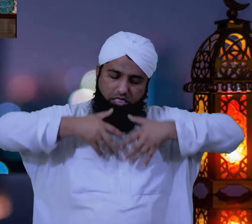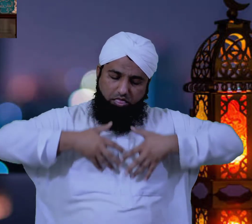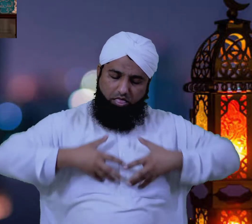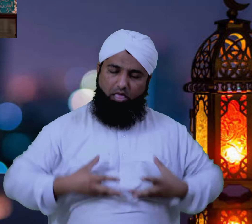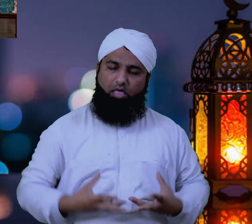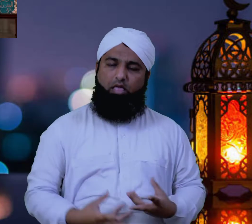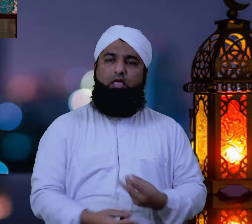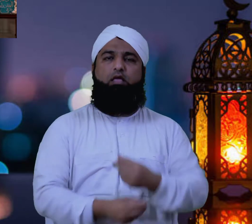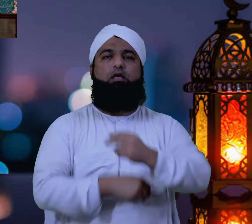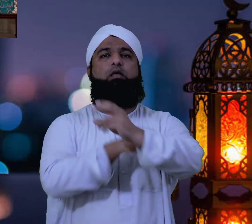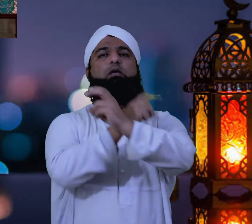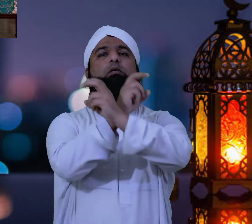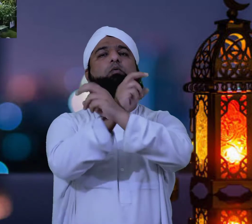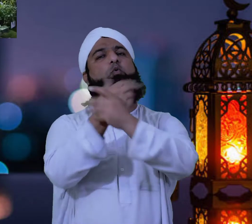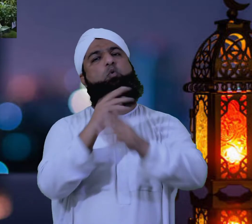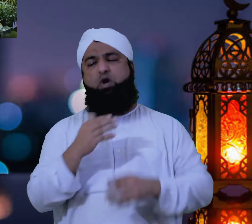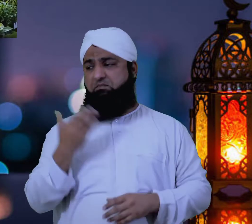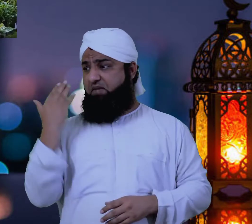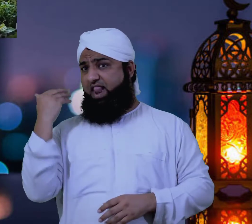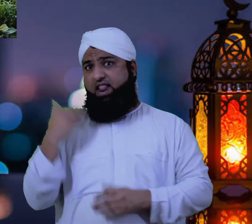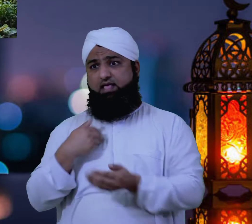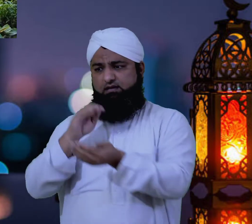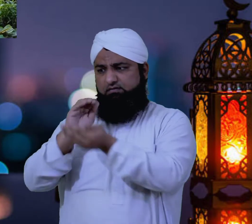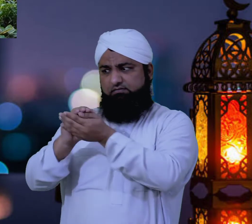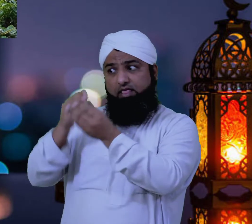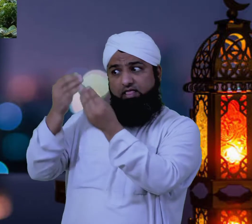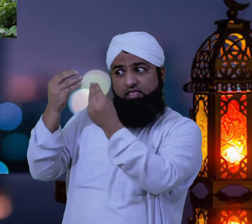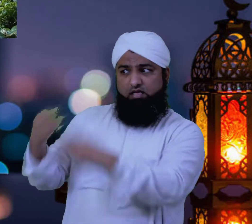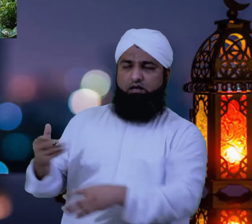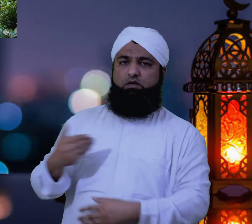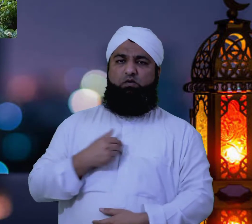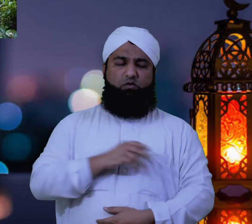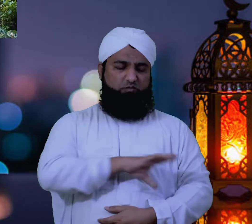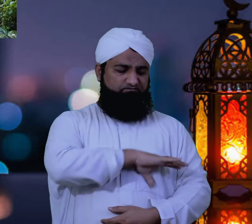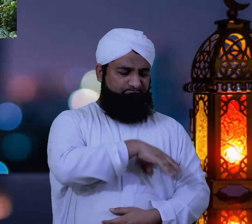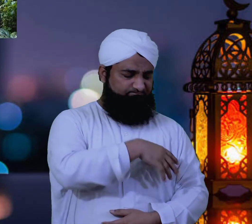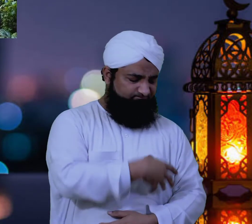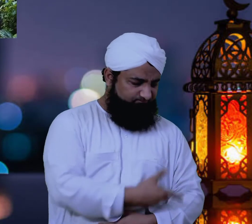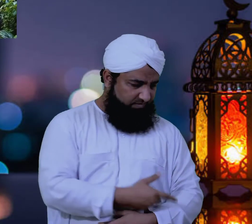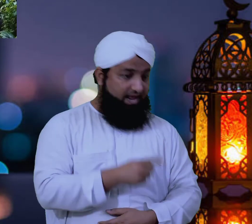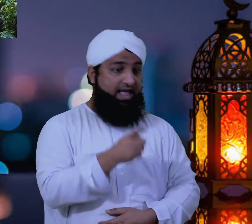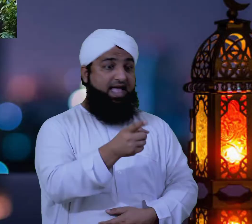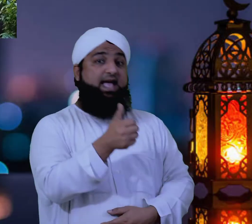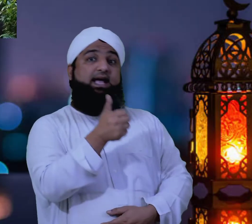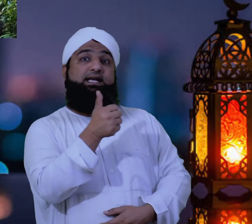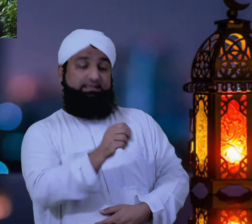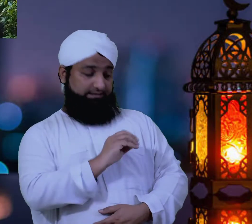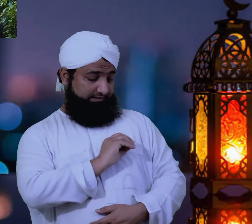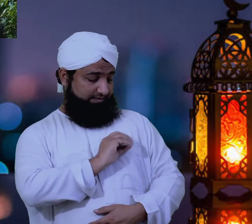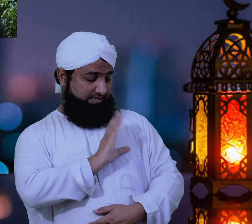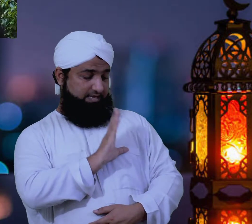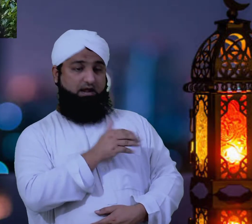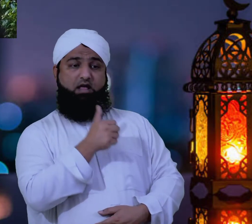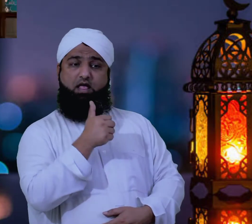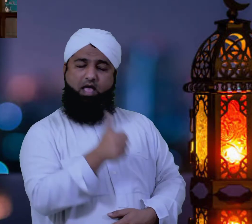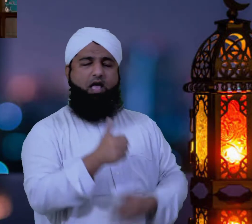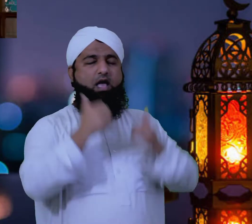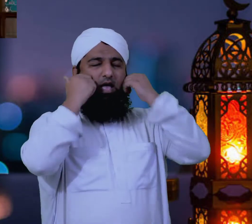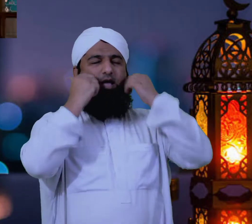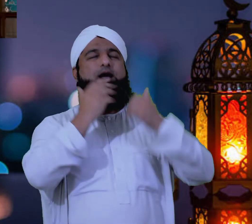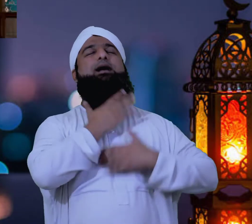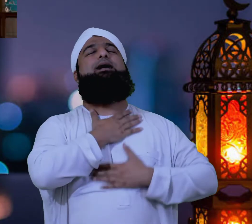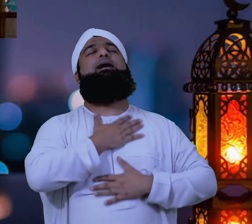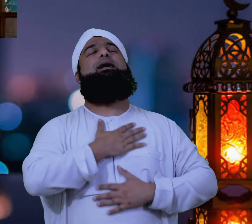جو چھوڑ کر آئے اس میں نقصان اٹھایا، اور اب جس کے اچھے اعمال ہوں گے آخرت میں آسانیاں پائے گا، راحتیں پائے